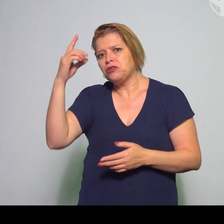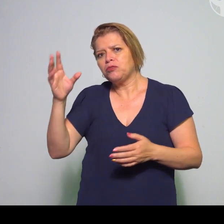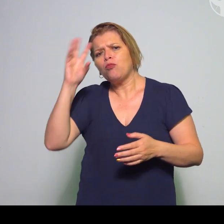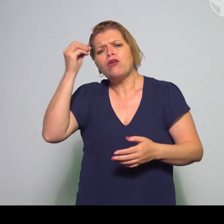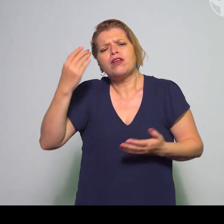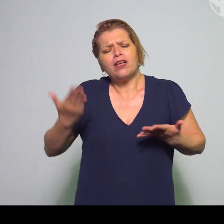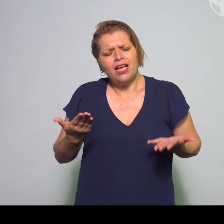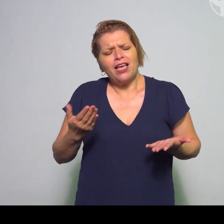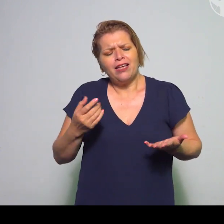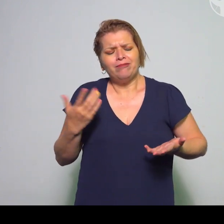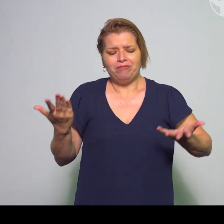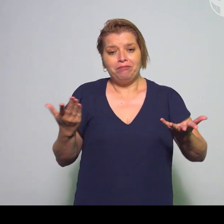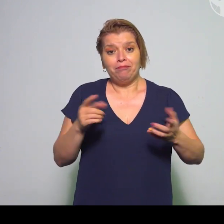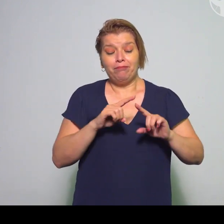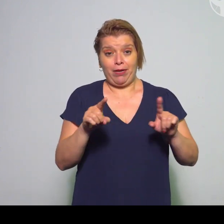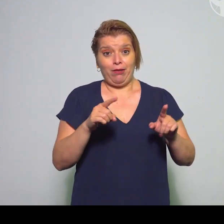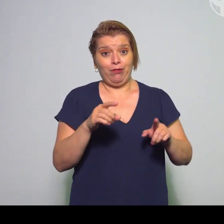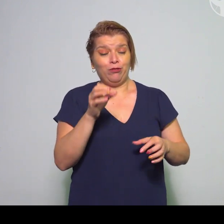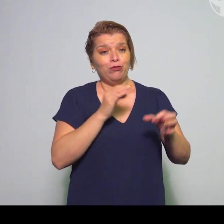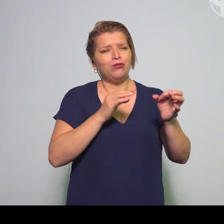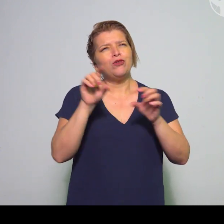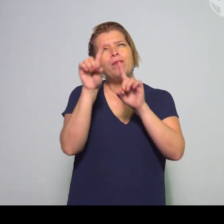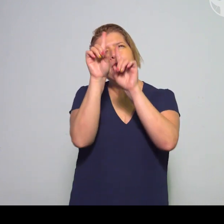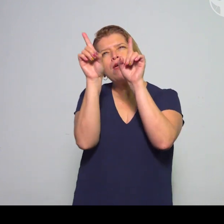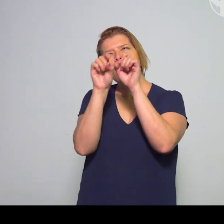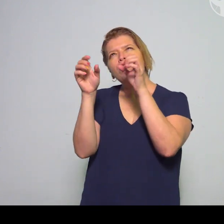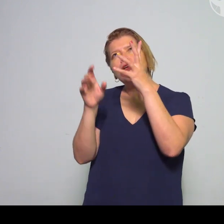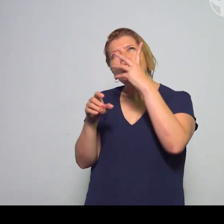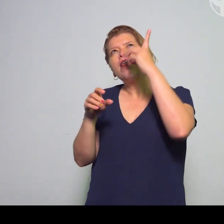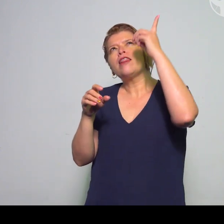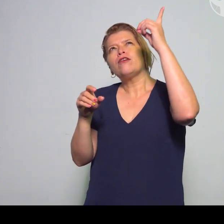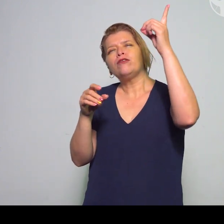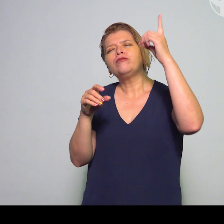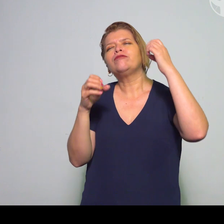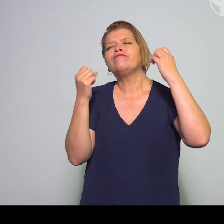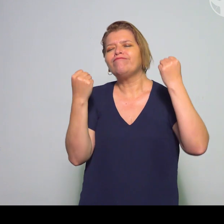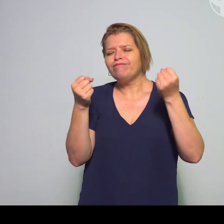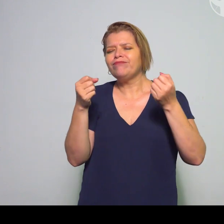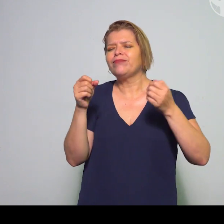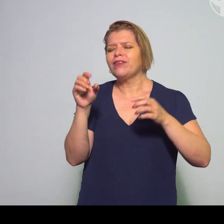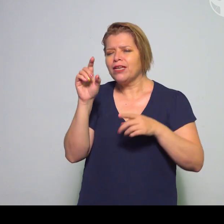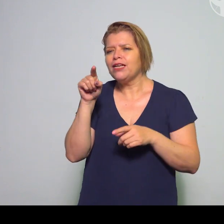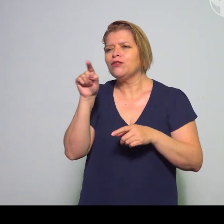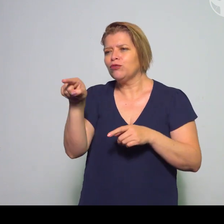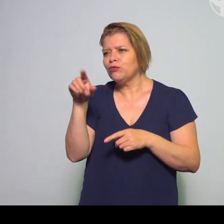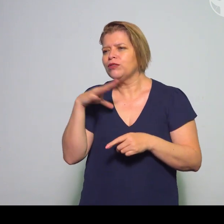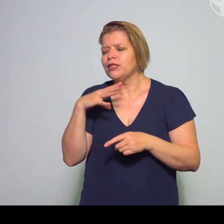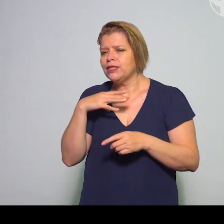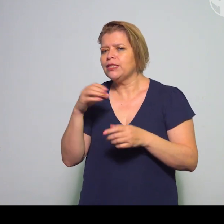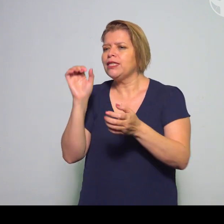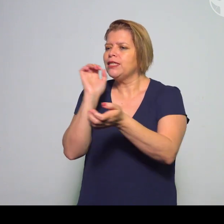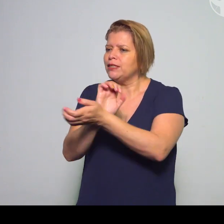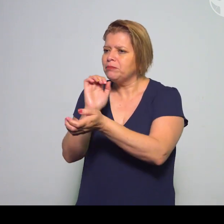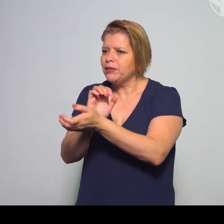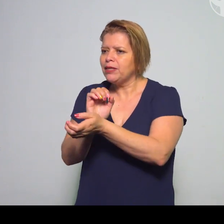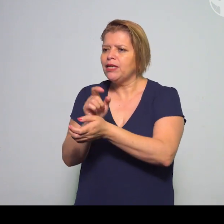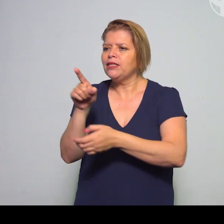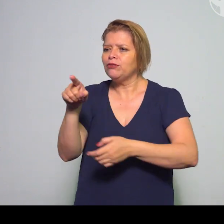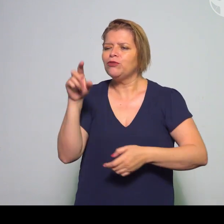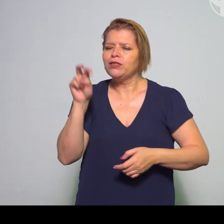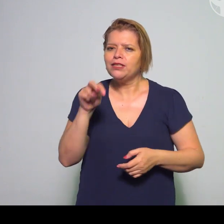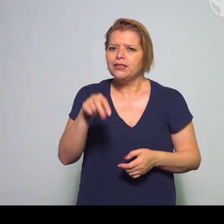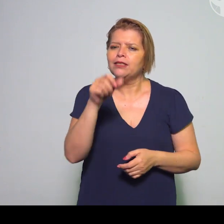quebranto tanto con esta canción? Y Él me decía: es que has sabido esperar, pero hay cosas en tu vida que no estás teniendo